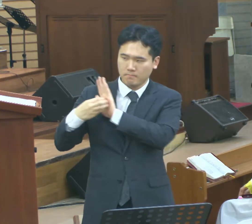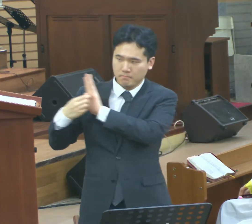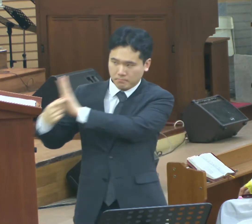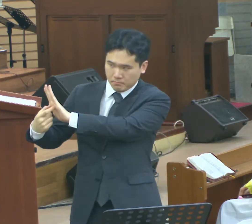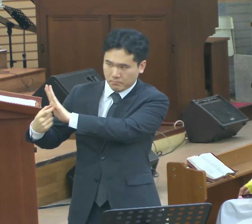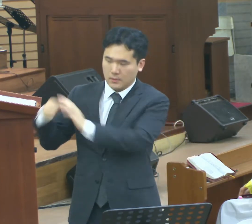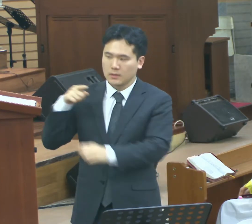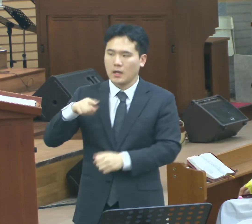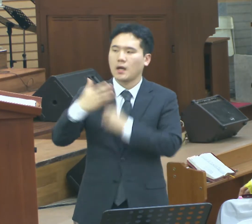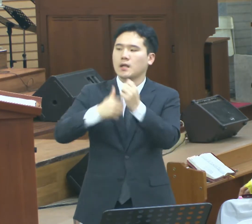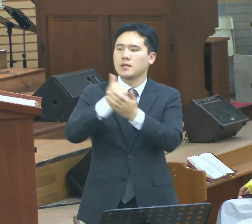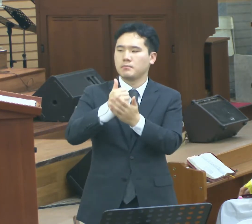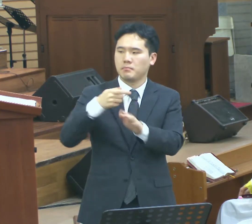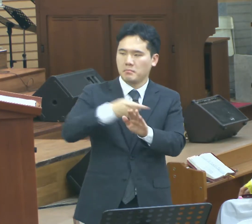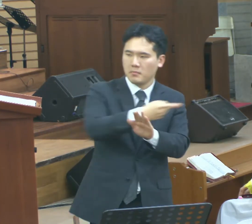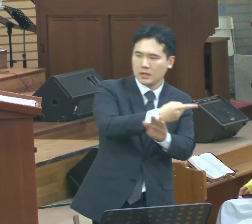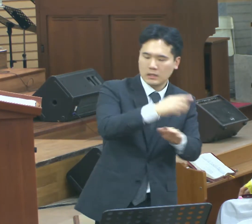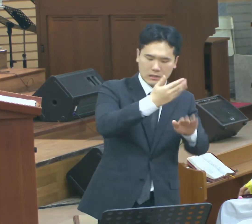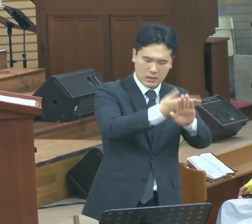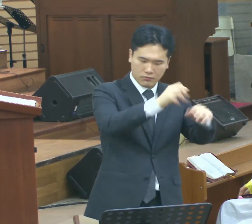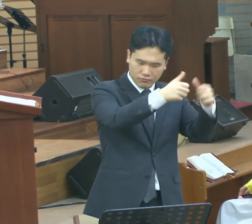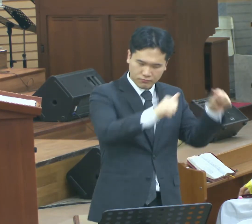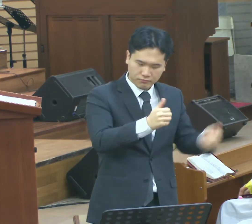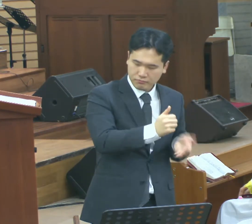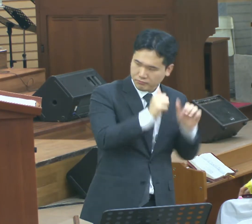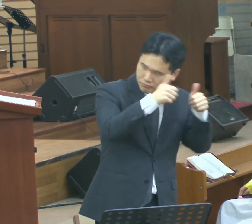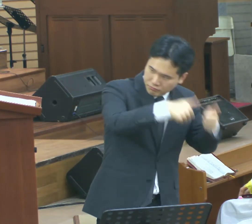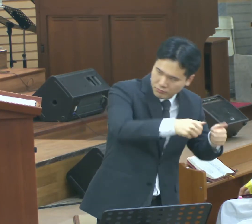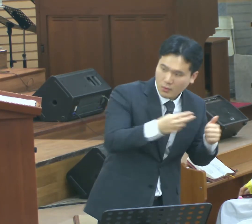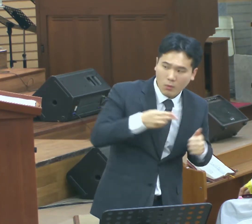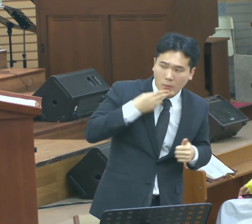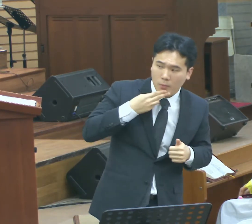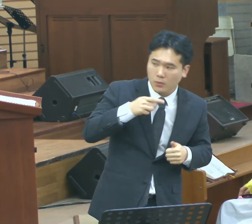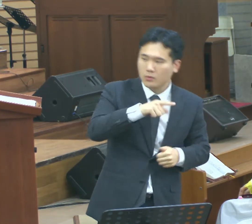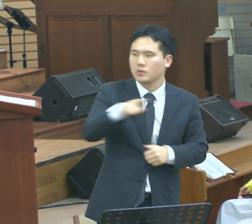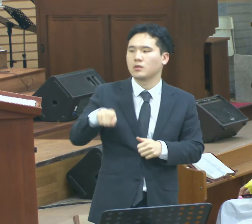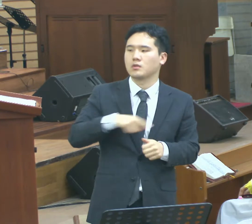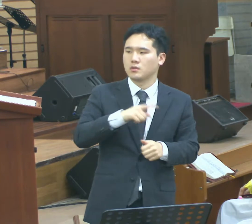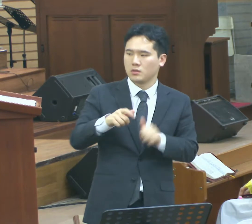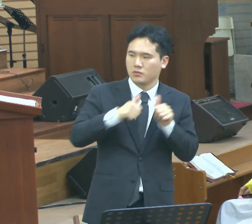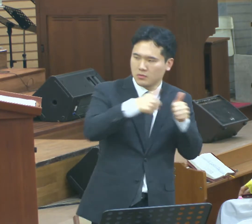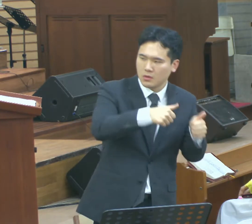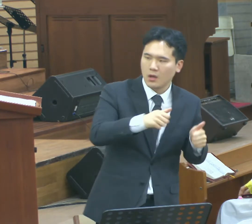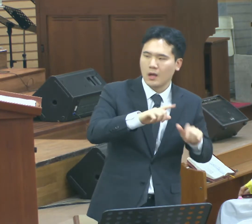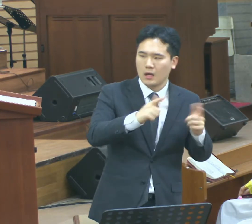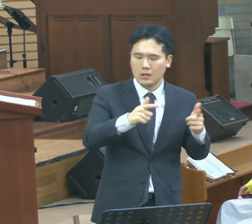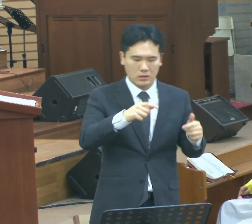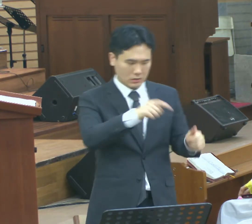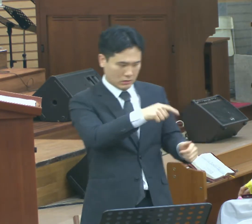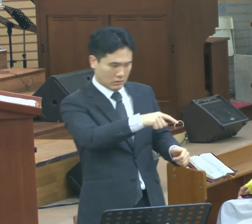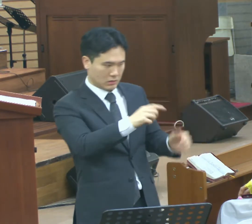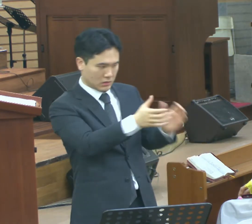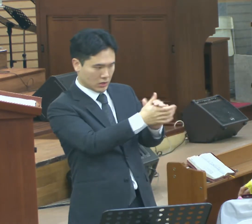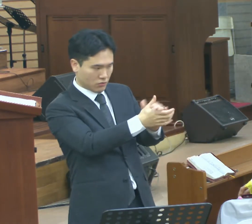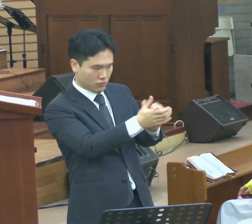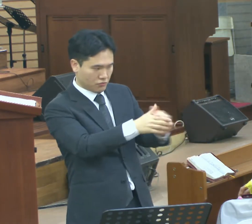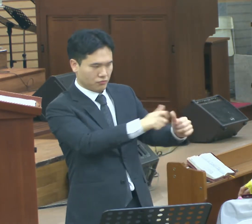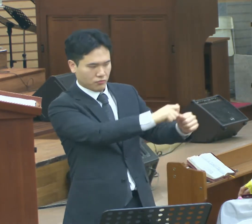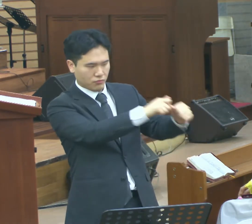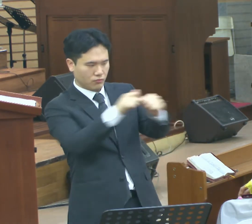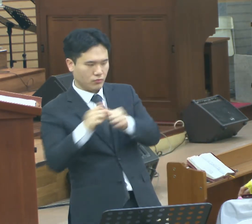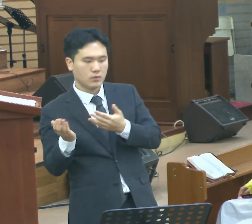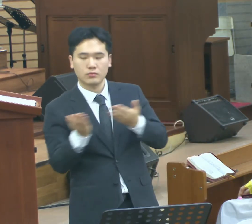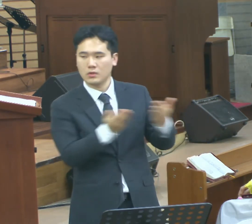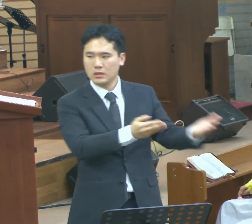신을 섬기지 아니하며 그에게 절하지 아니한 종들을 구원하셨도다. 천사를